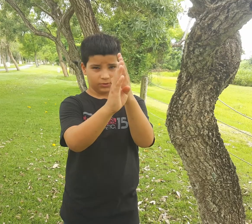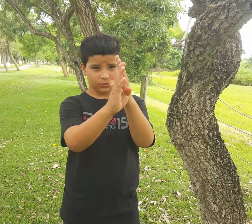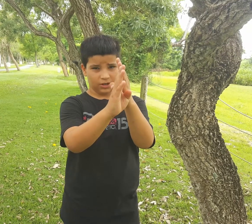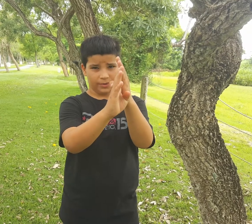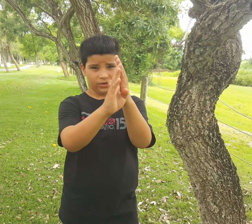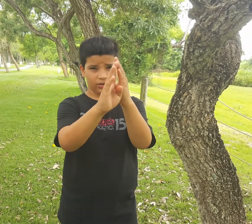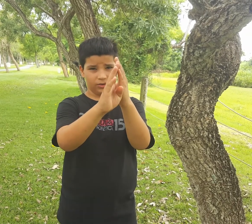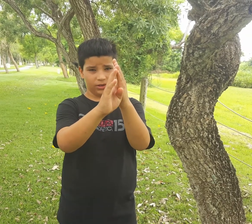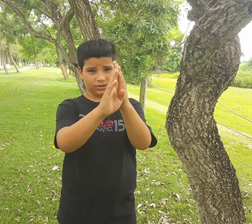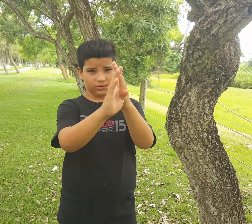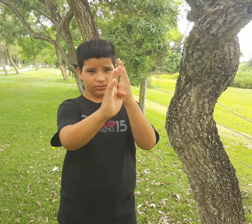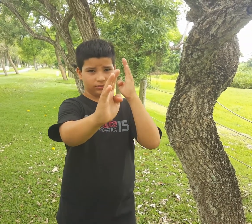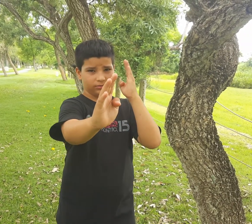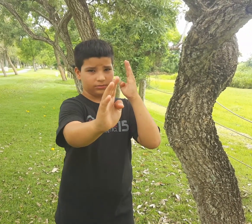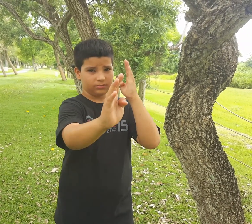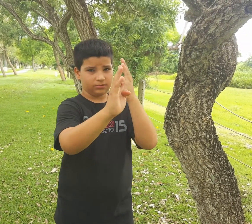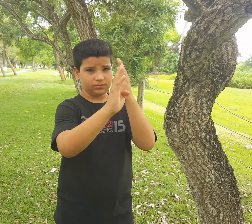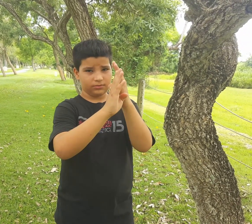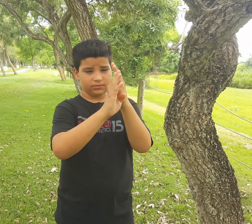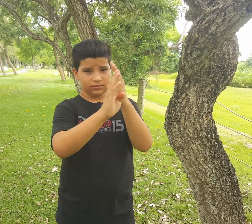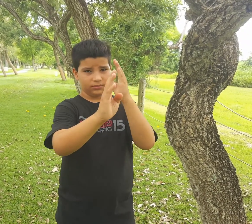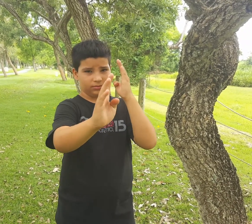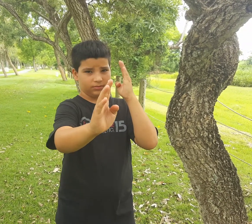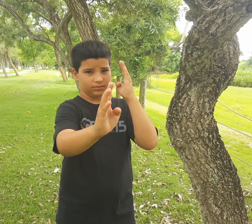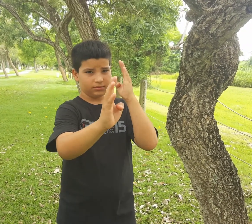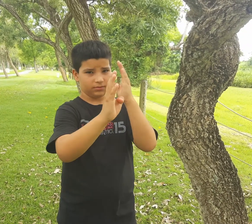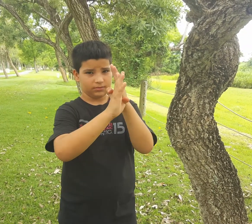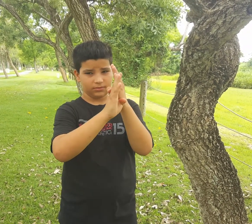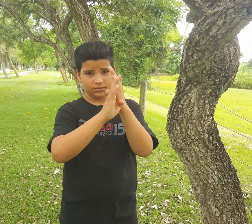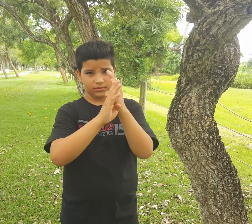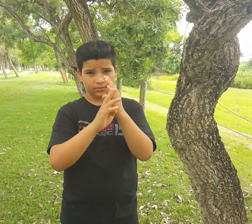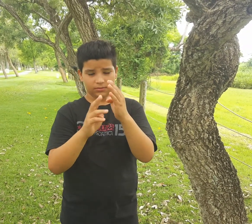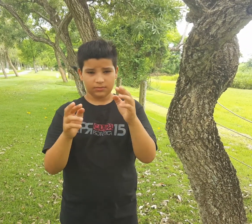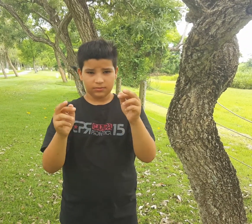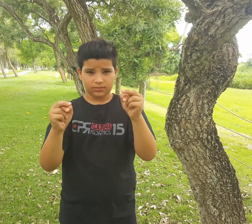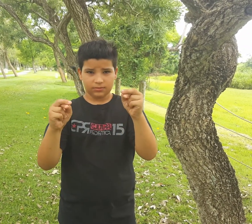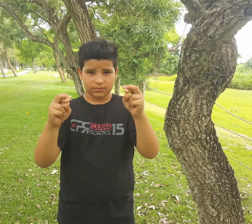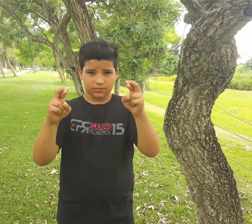Una línea, ese es el CL4, muy bien. ¿Y cuál es la otra?